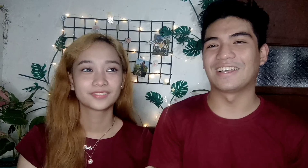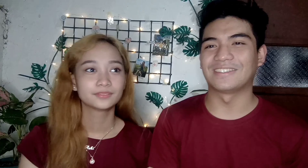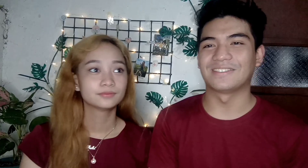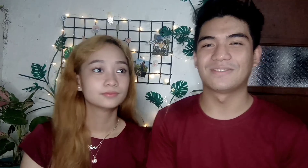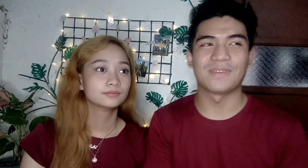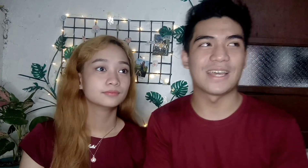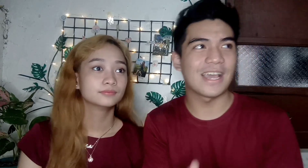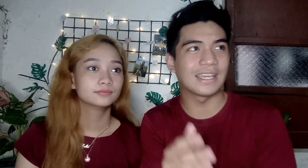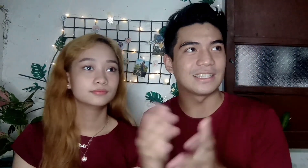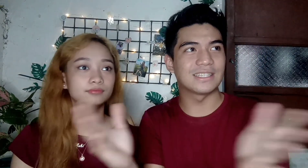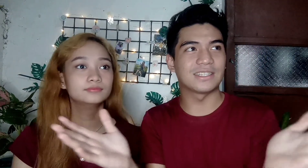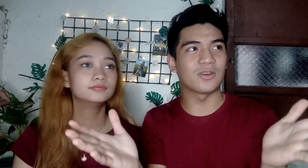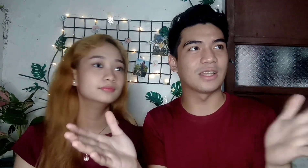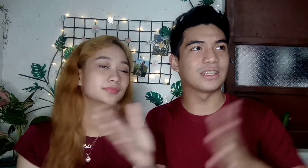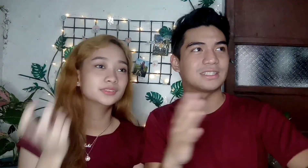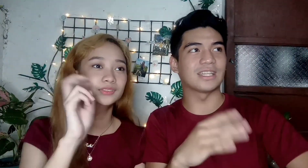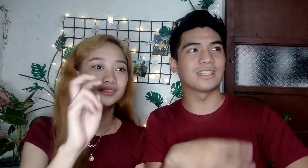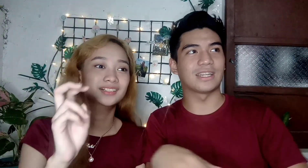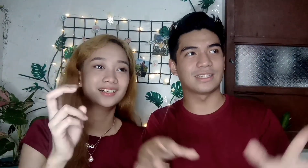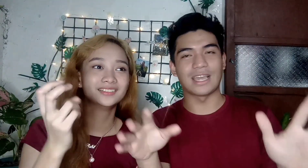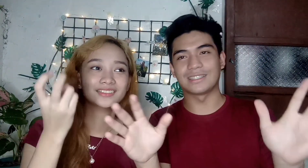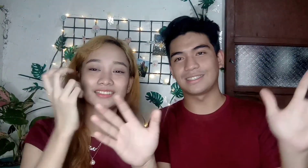Ayan. Para easy to understand na rin, guys.